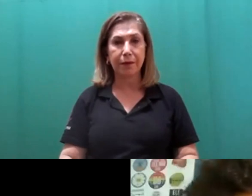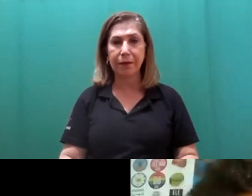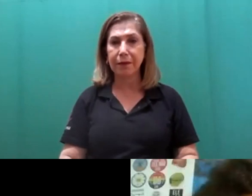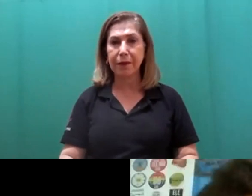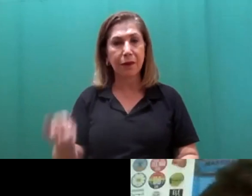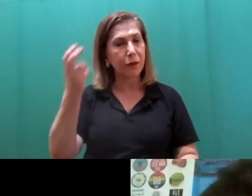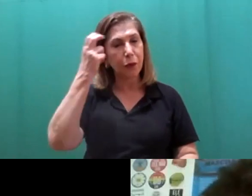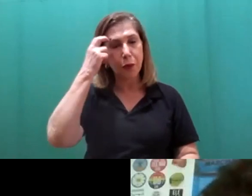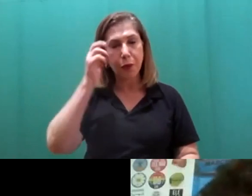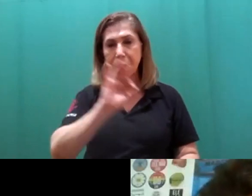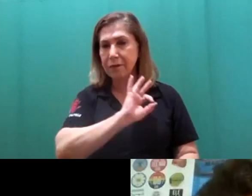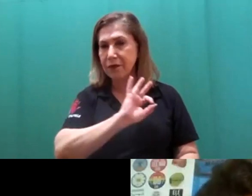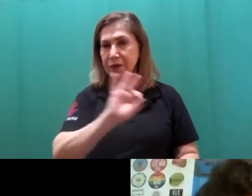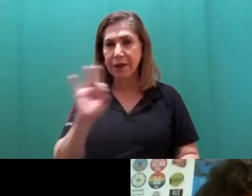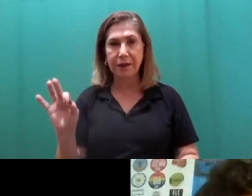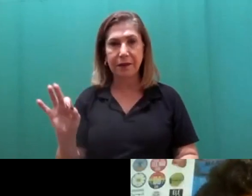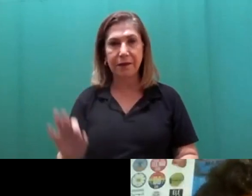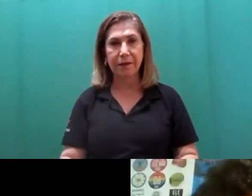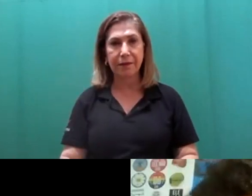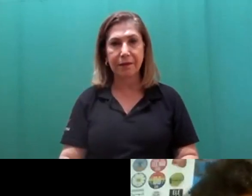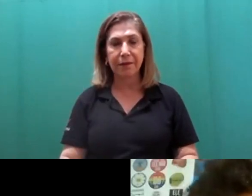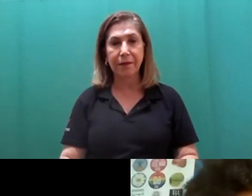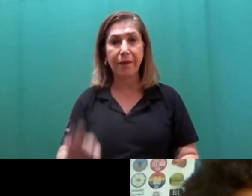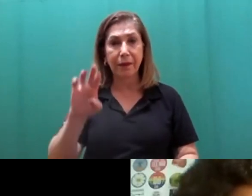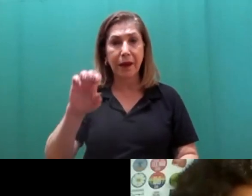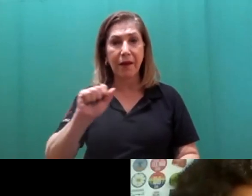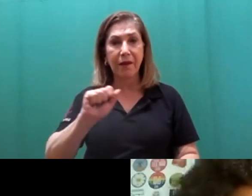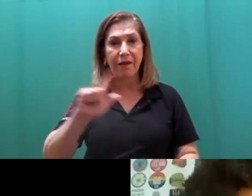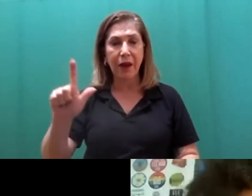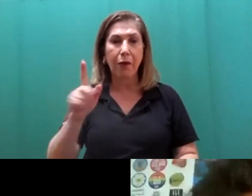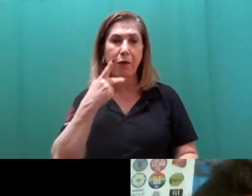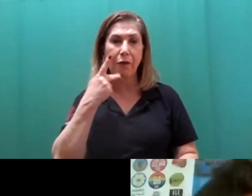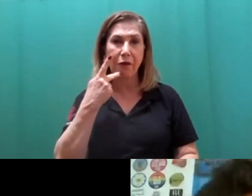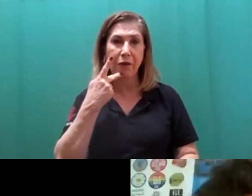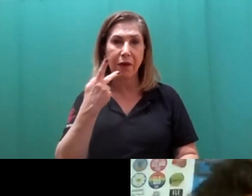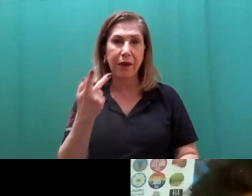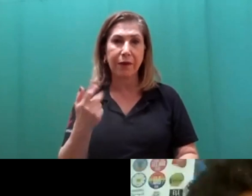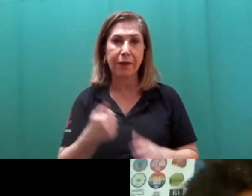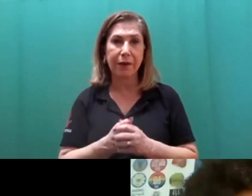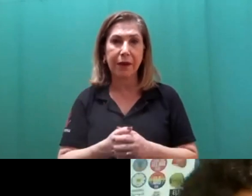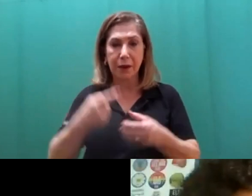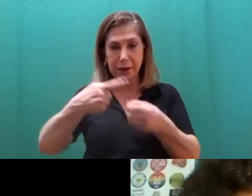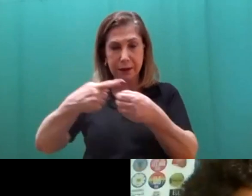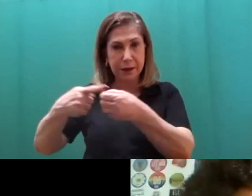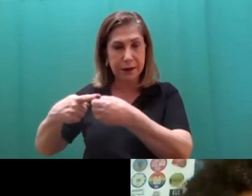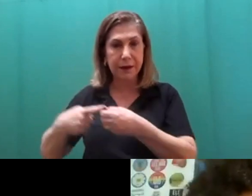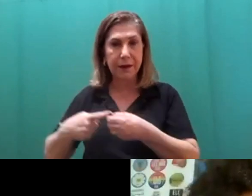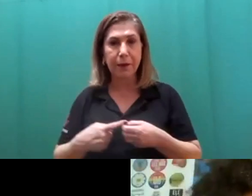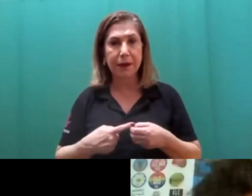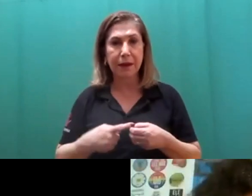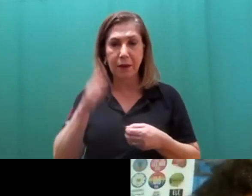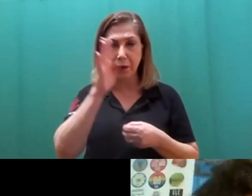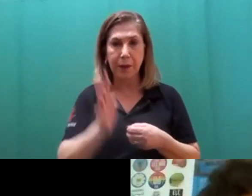fantástico. Para pensar o sistema de alimentação. O Rafael que falou da questão da urbanização do Brasil,